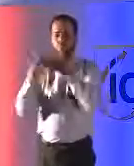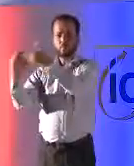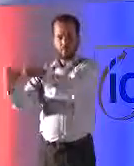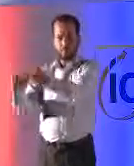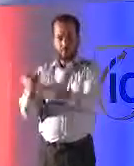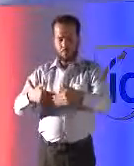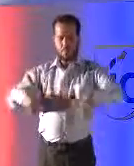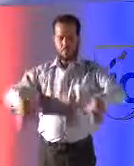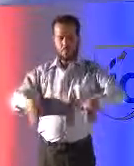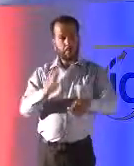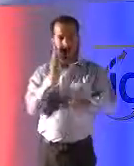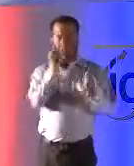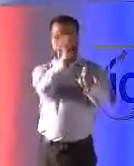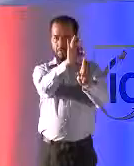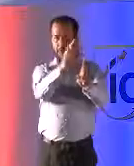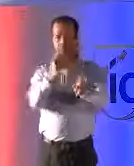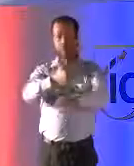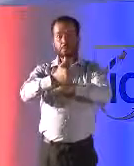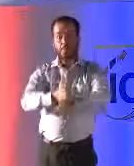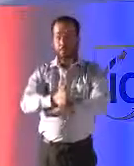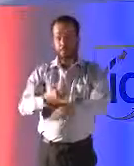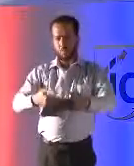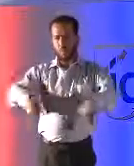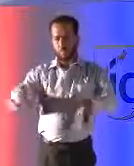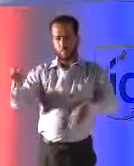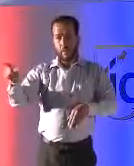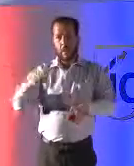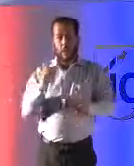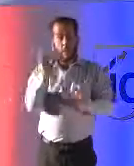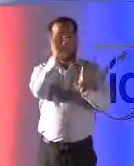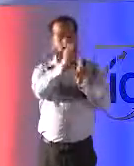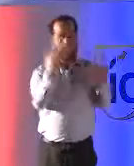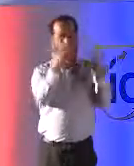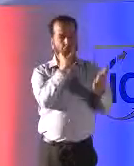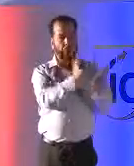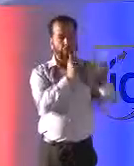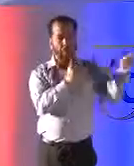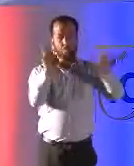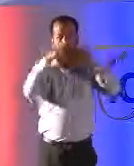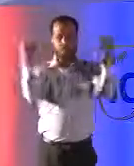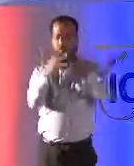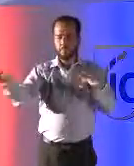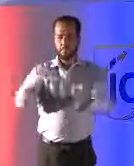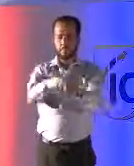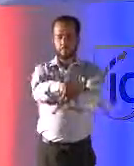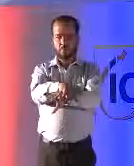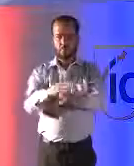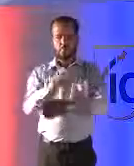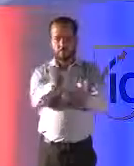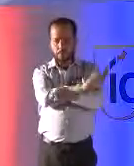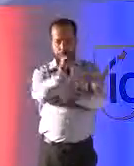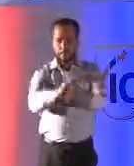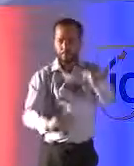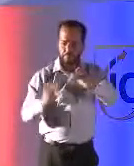علينا أن ننظر إليها كعنصر أساسي من واجباتنا ومسؤولياتنا في المجتمع. Well, I would like to conclude. I